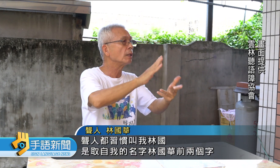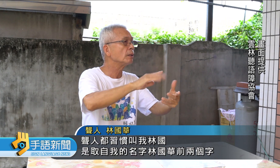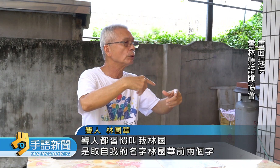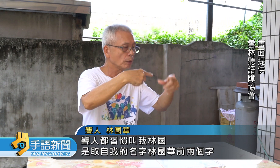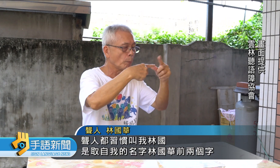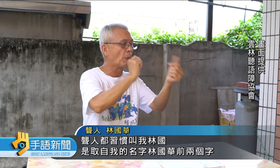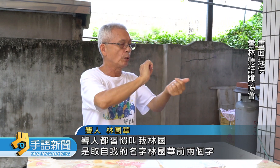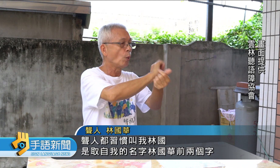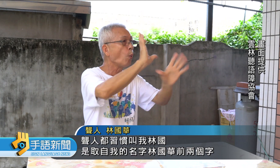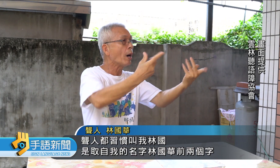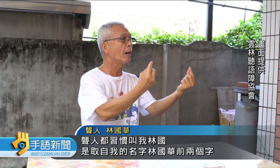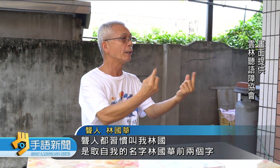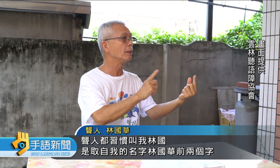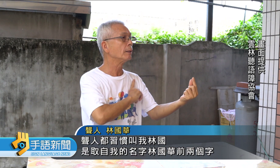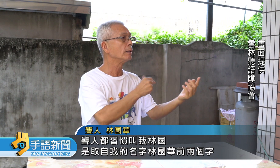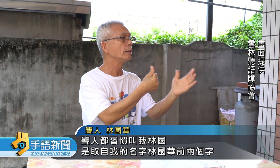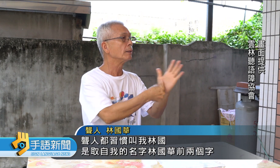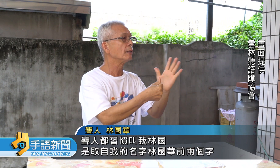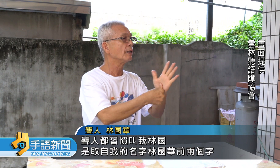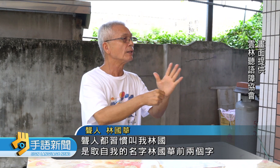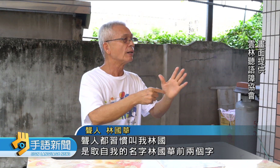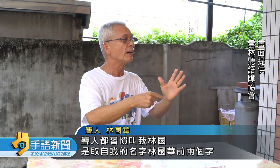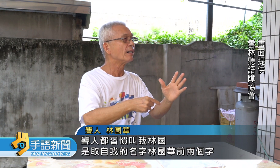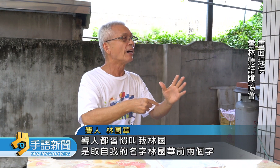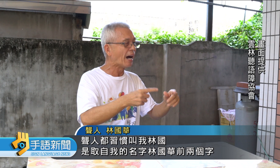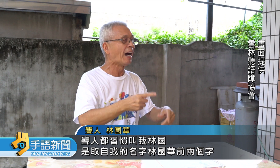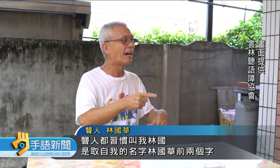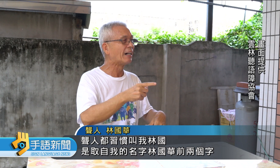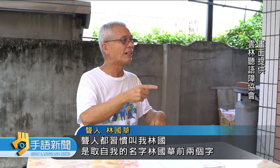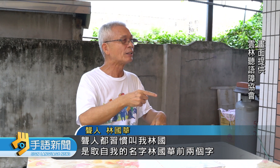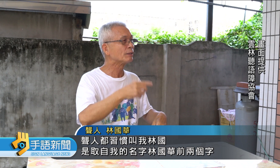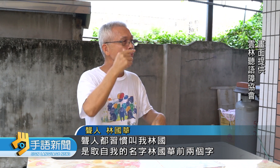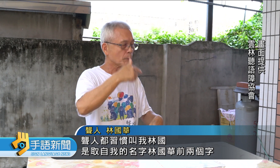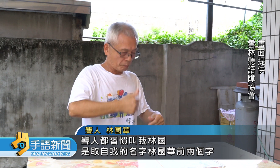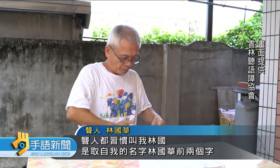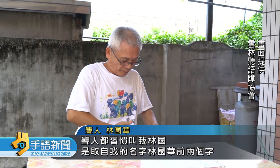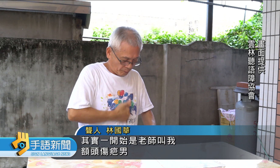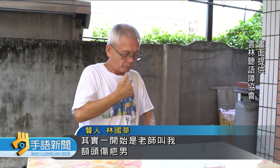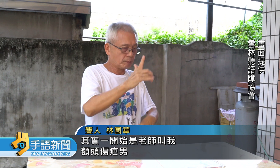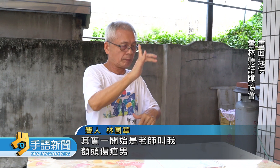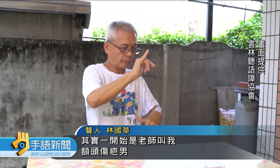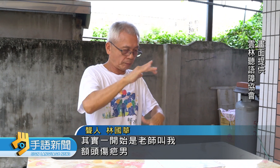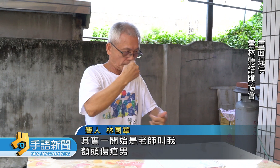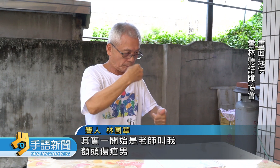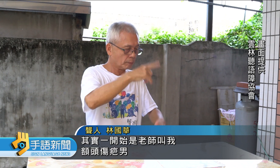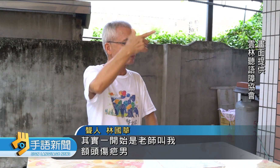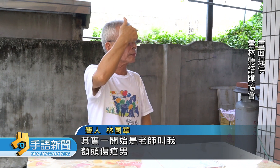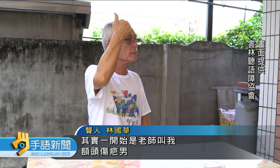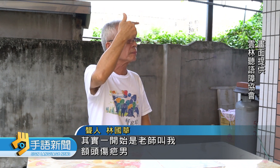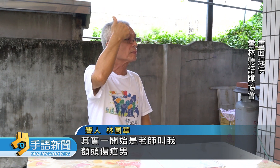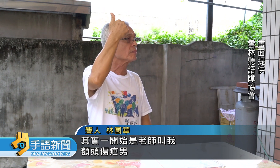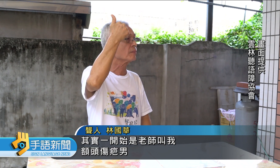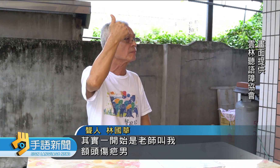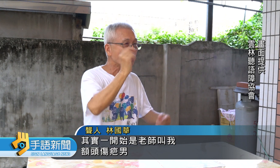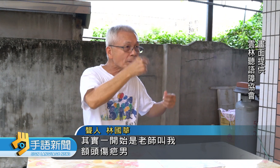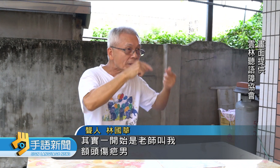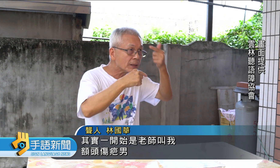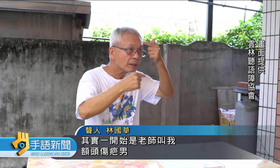是取自我的名字林国华前两个字。其实一开始是老师叫我额头伤疤